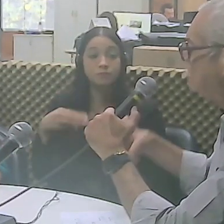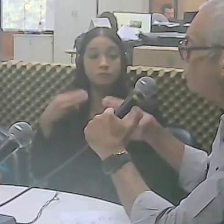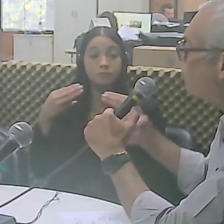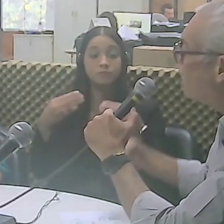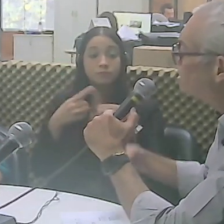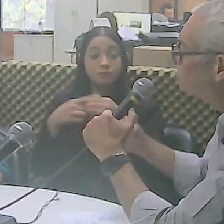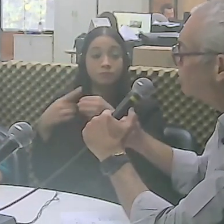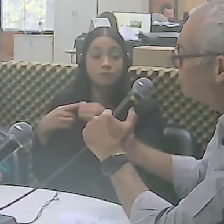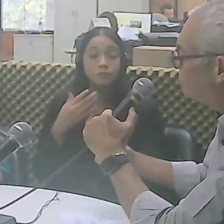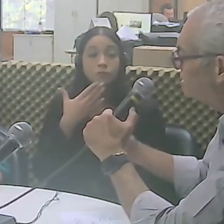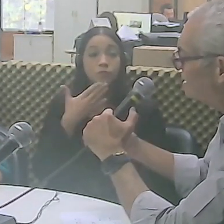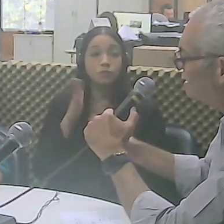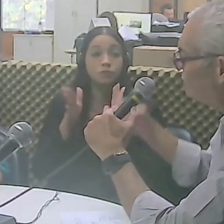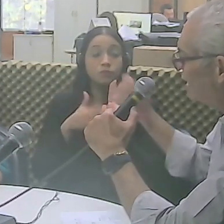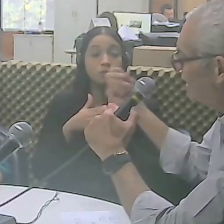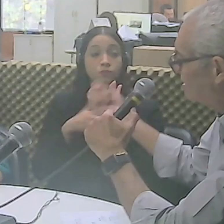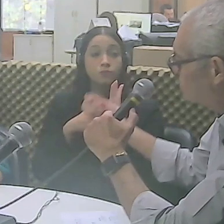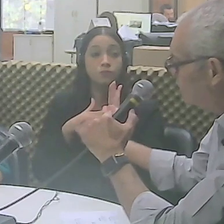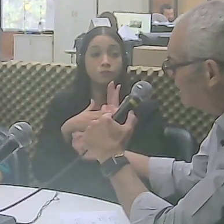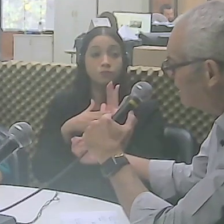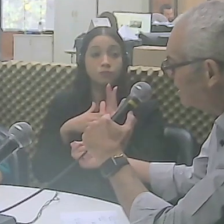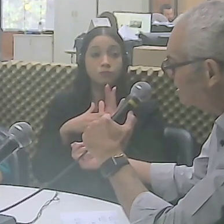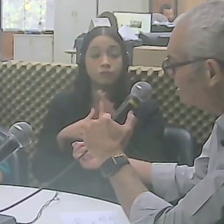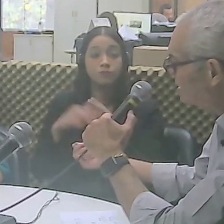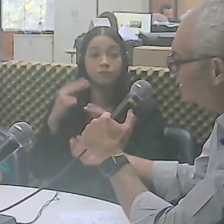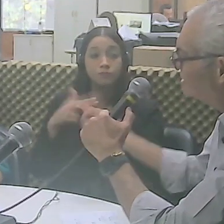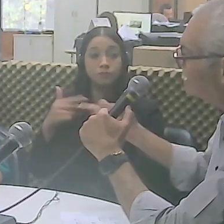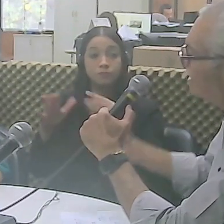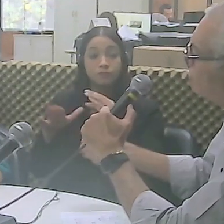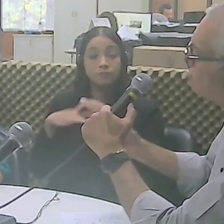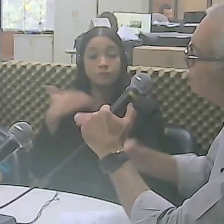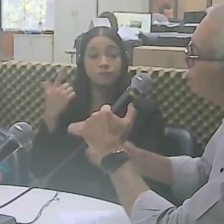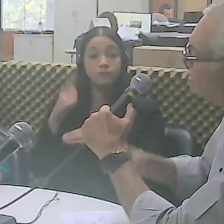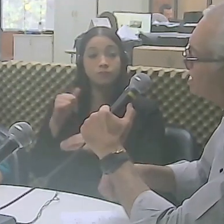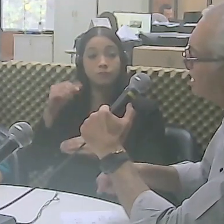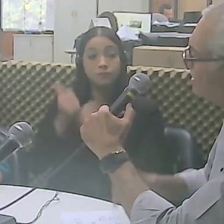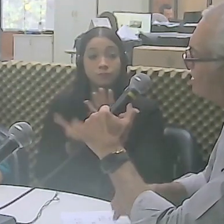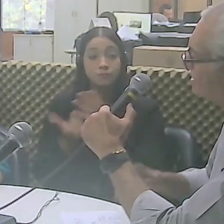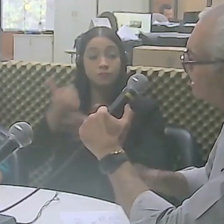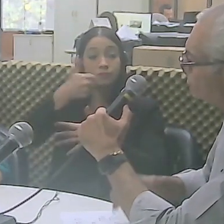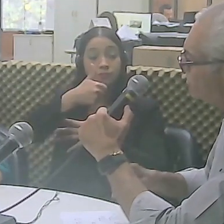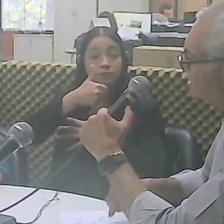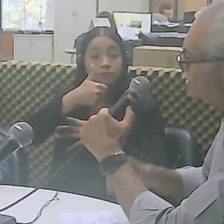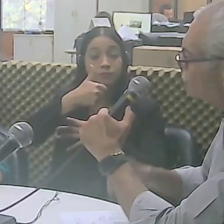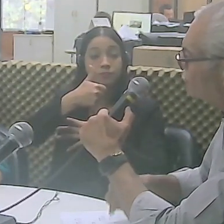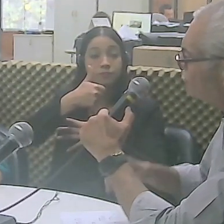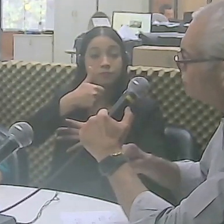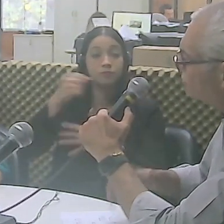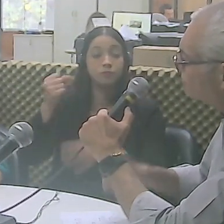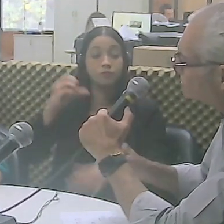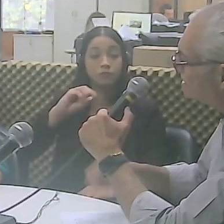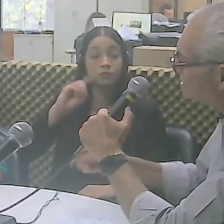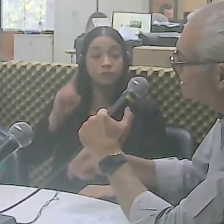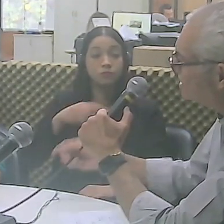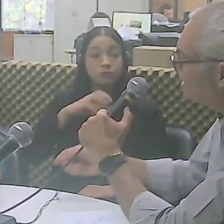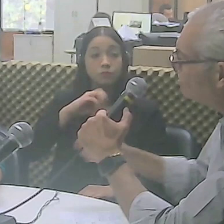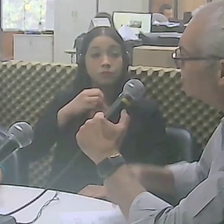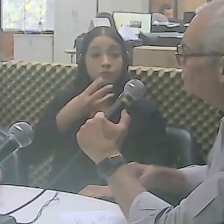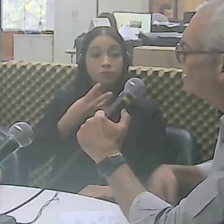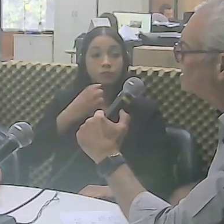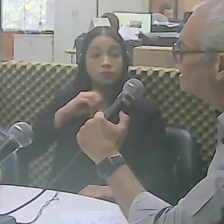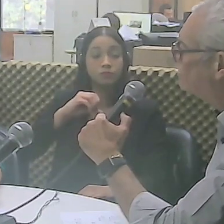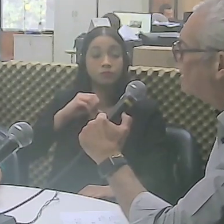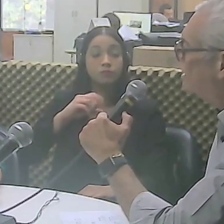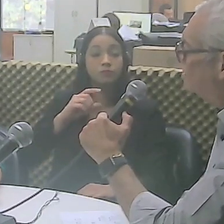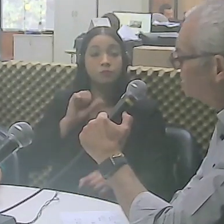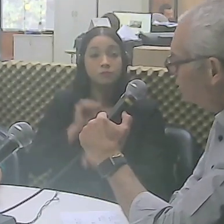das Cidades. Quais propostas enviadas pela Caixa serão priorizadas dentro dessas 9.939